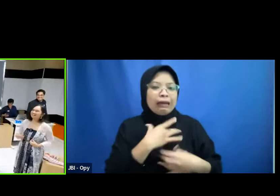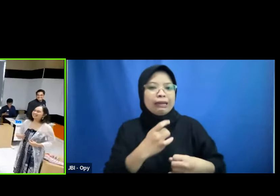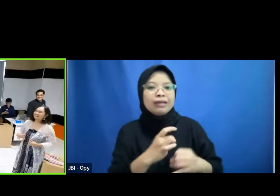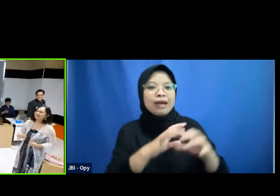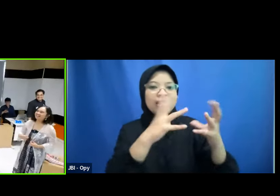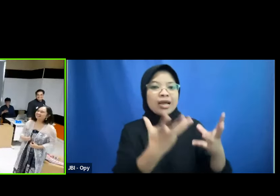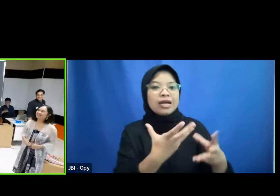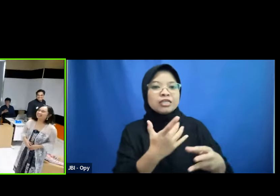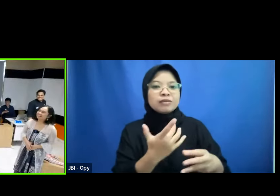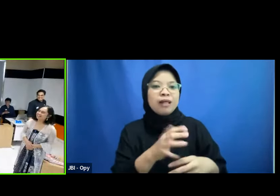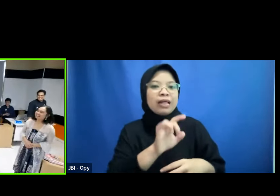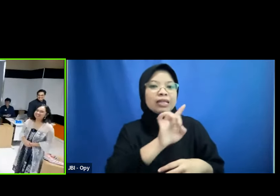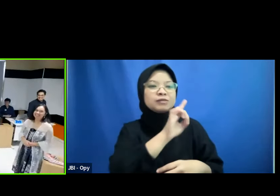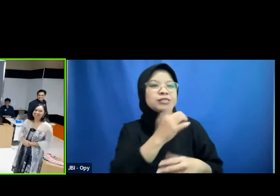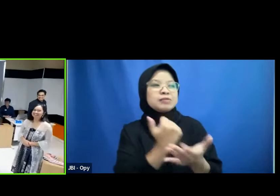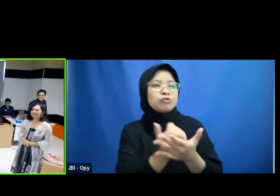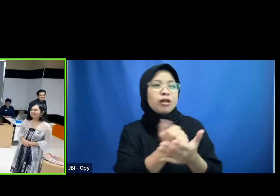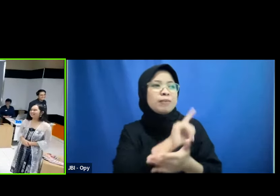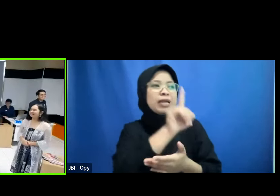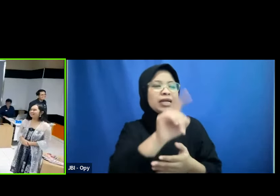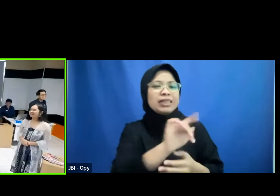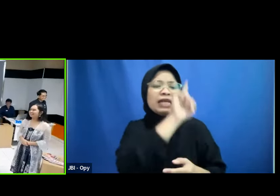sukaak usahanyaitu